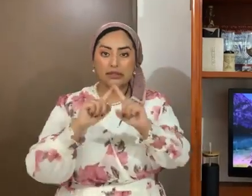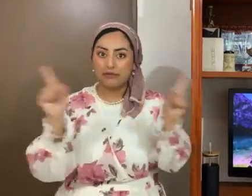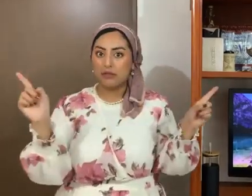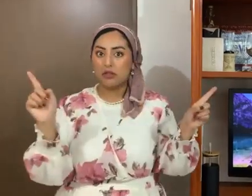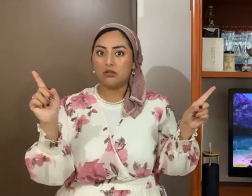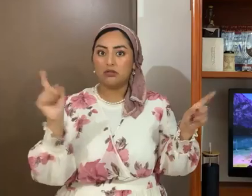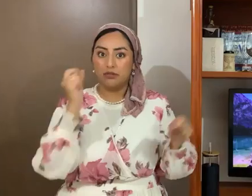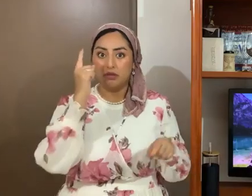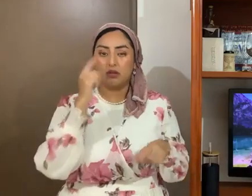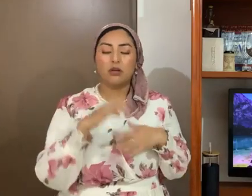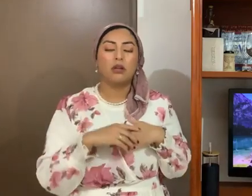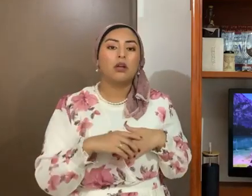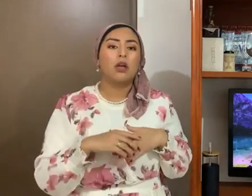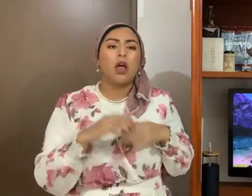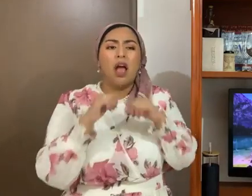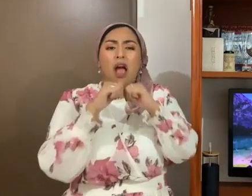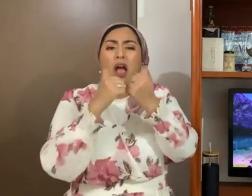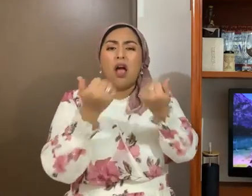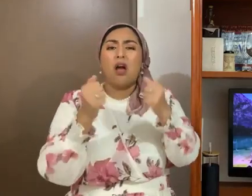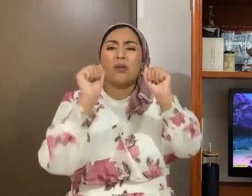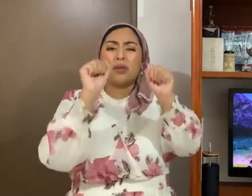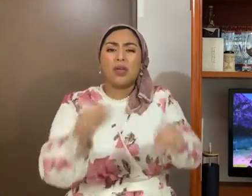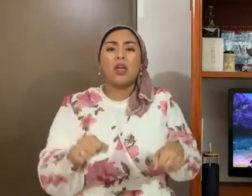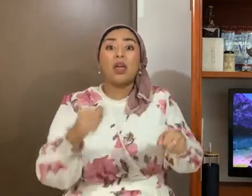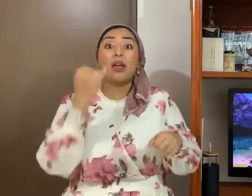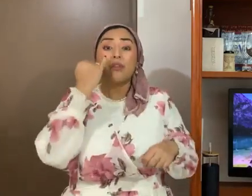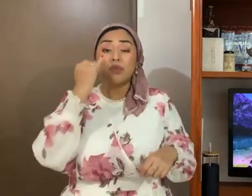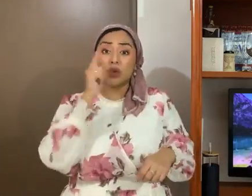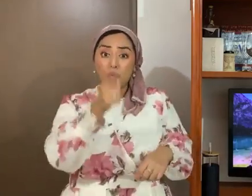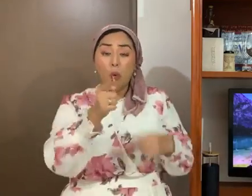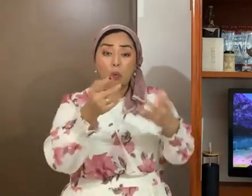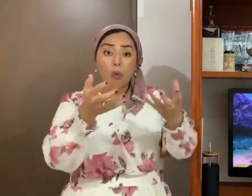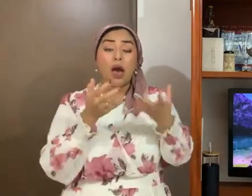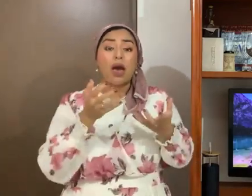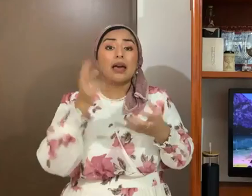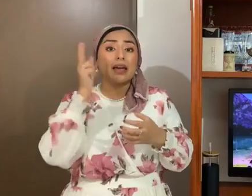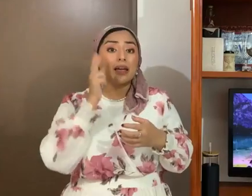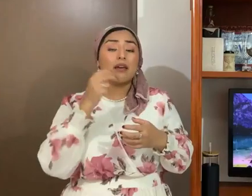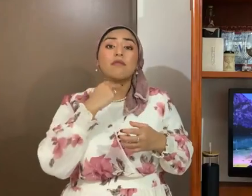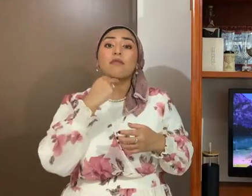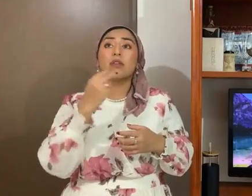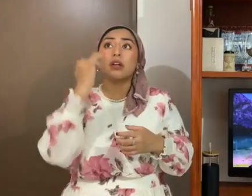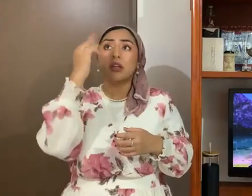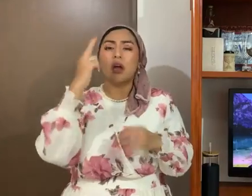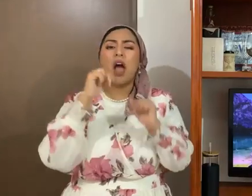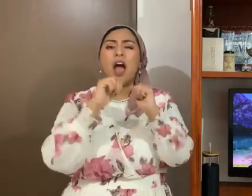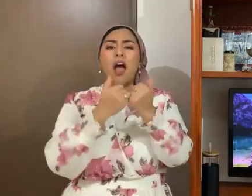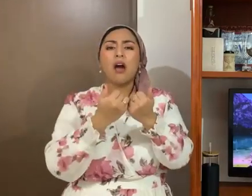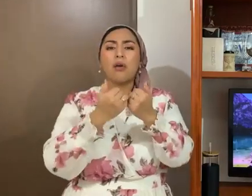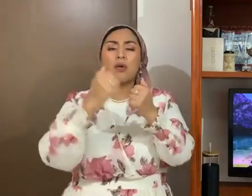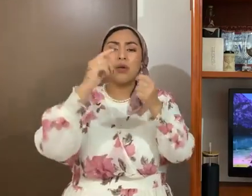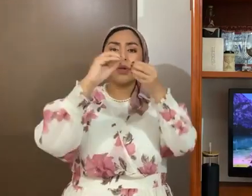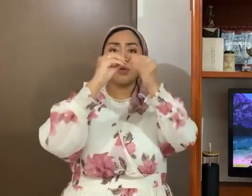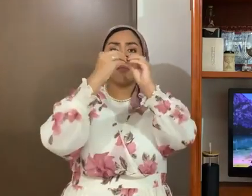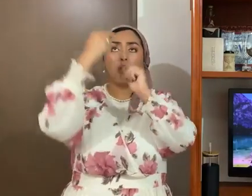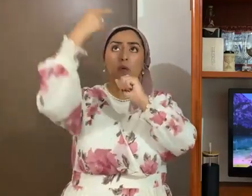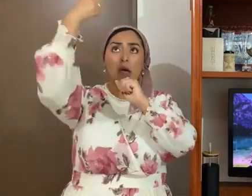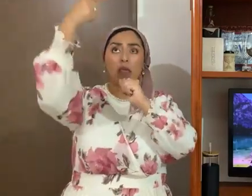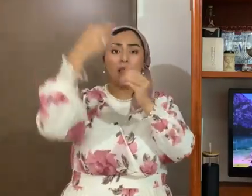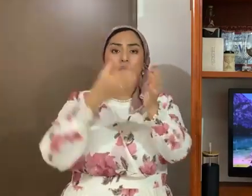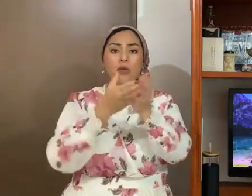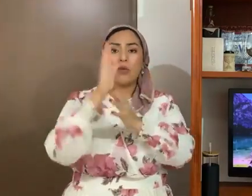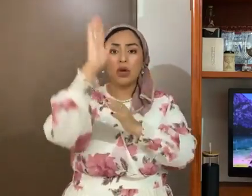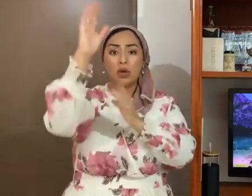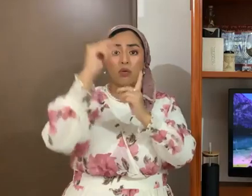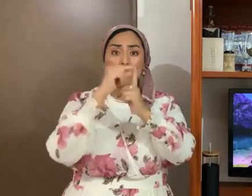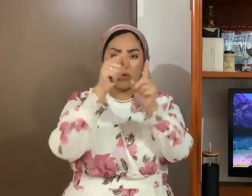Entonces, ¿cómo podemos escuchar, los que queremos escuchar la voz de Yahweh? Punto número 1, a través de su palabra.